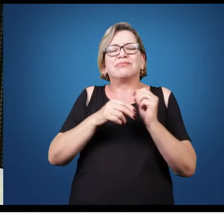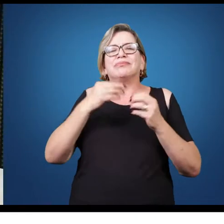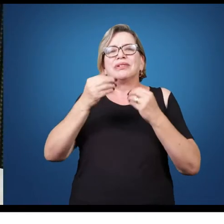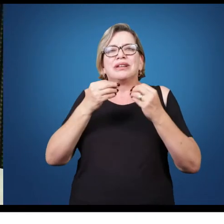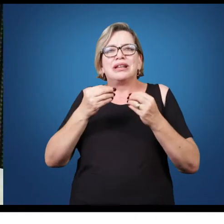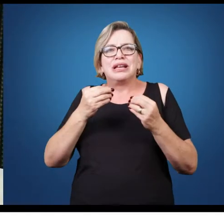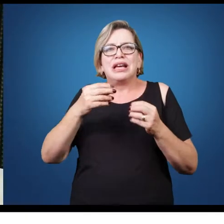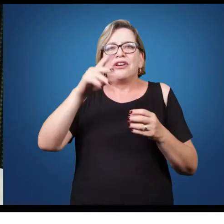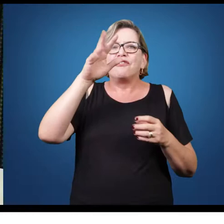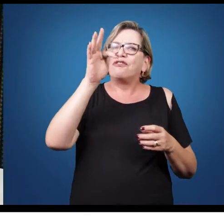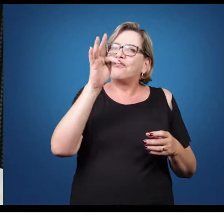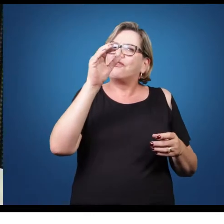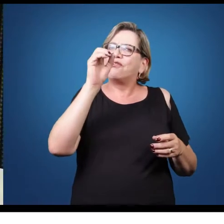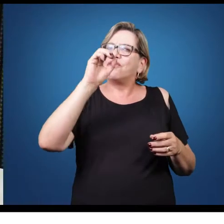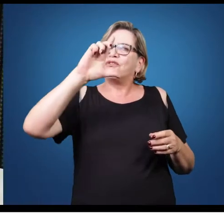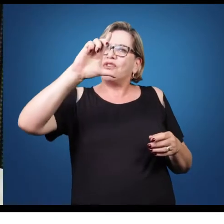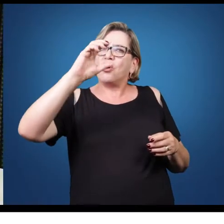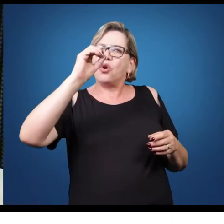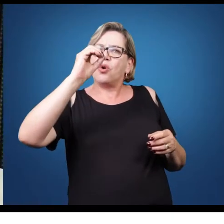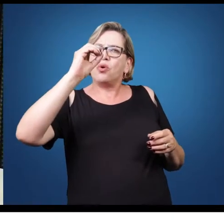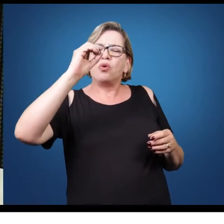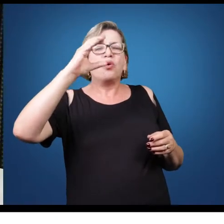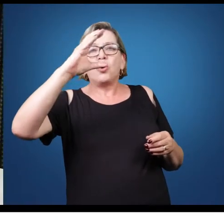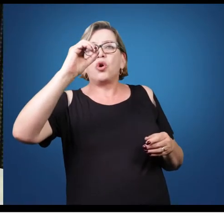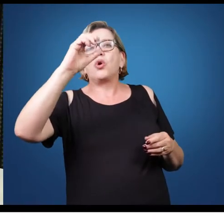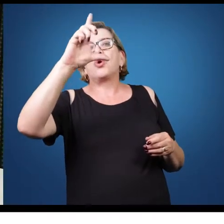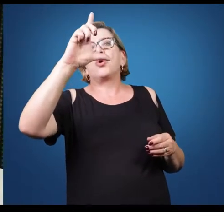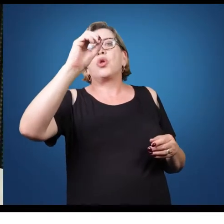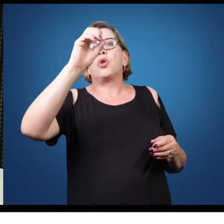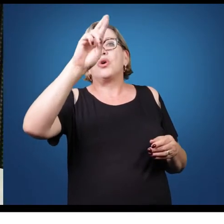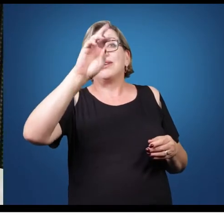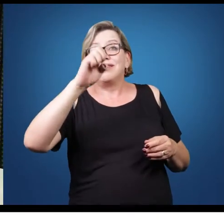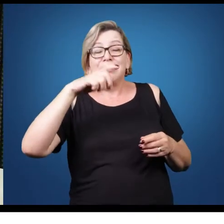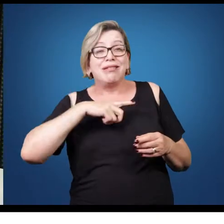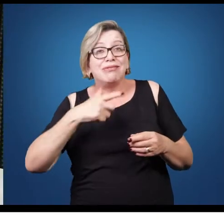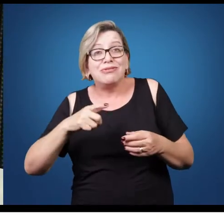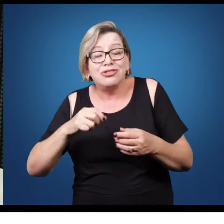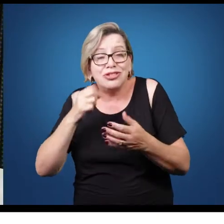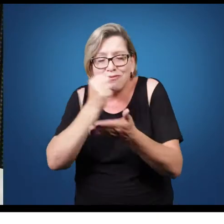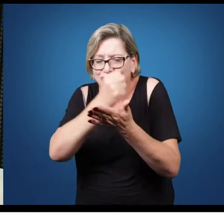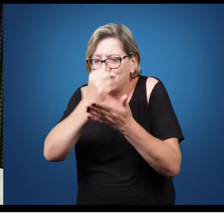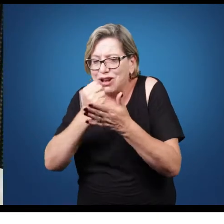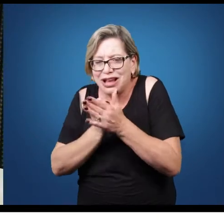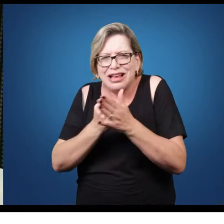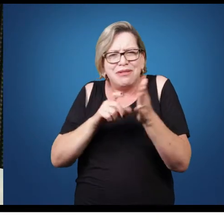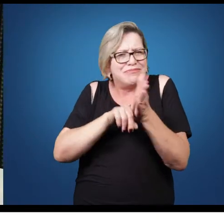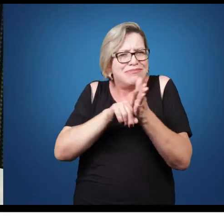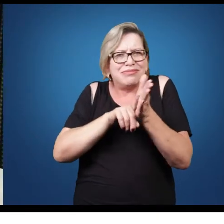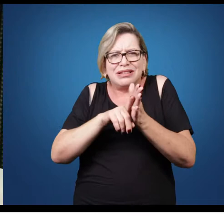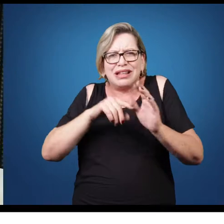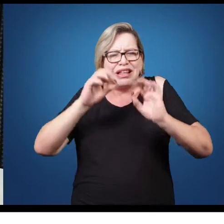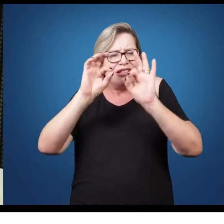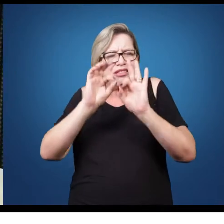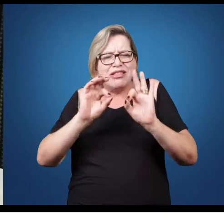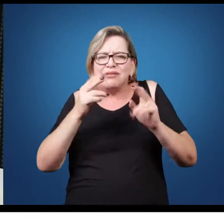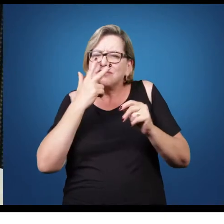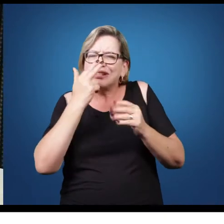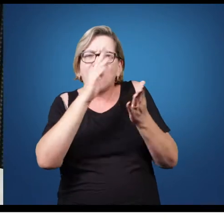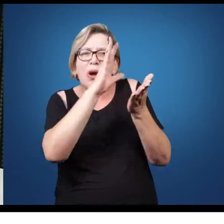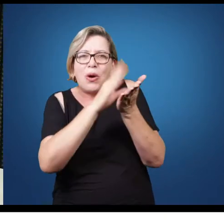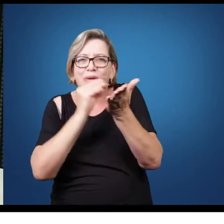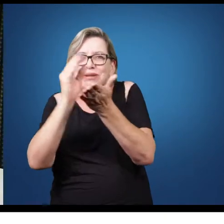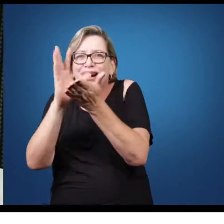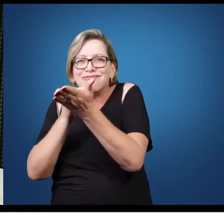não tinha registro então é uma coisa feita sim de lábios a ouvido era feito de maneira empírica emita ativa